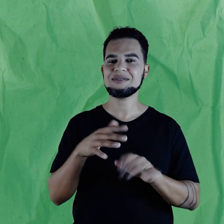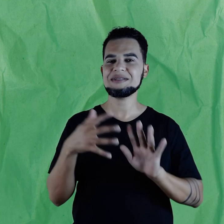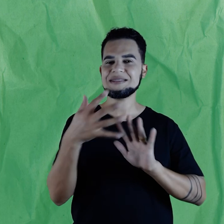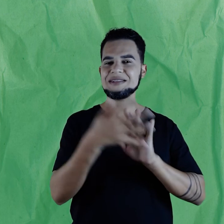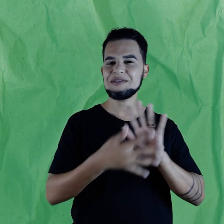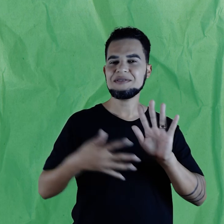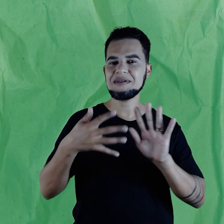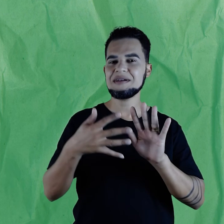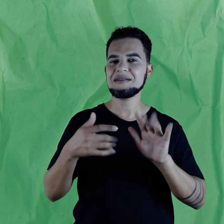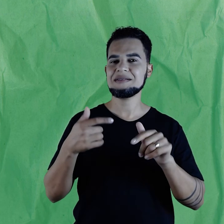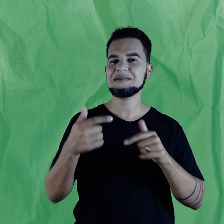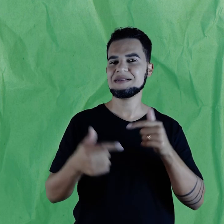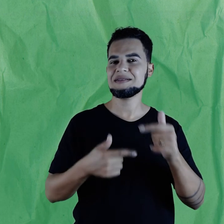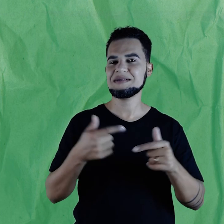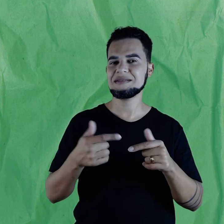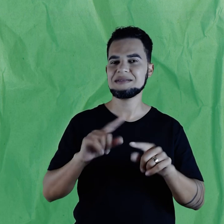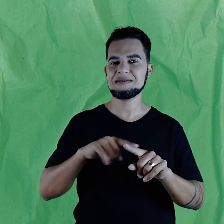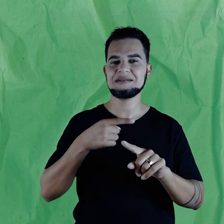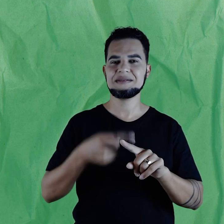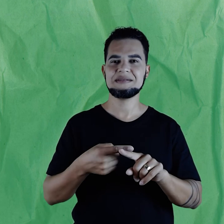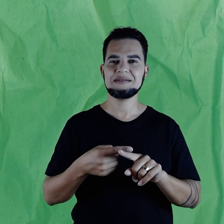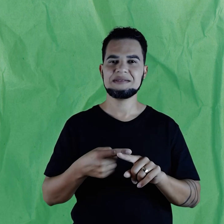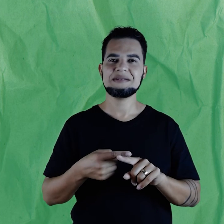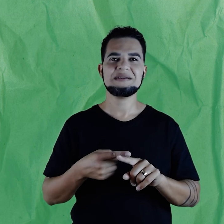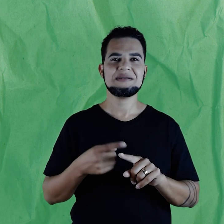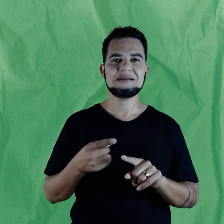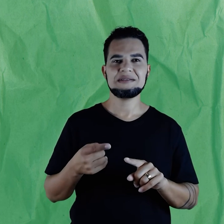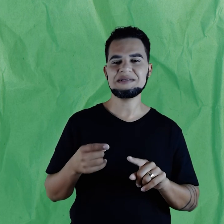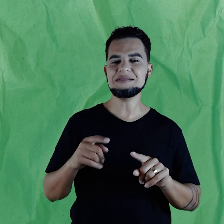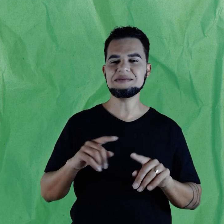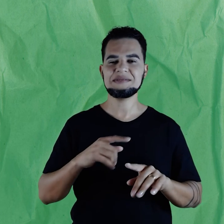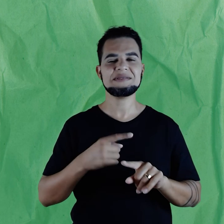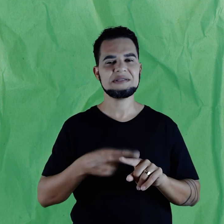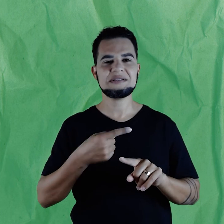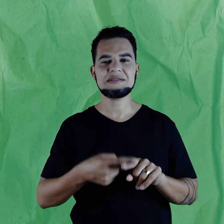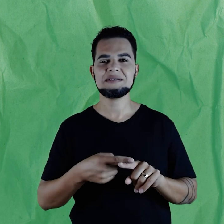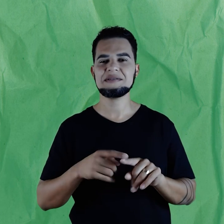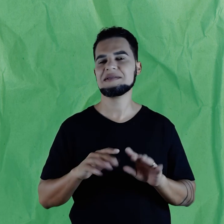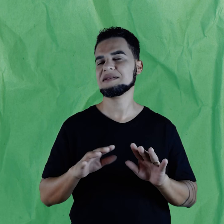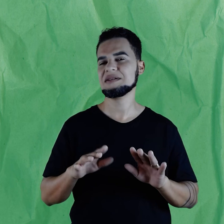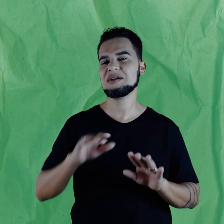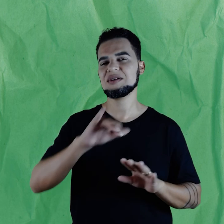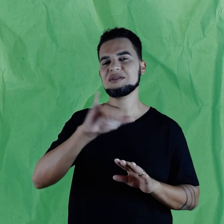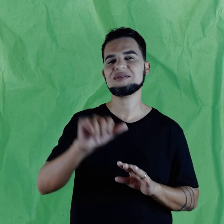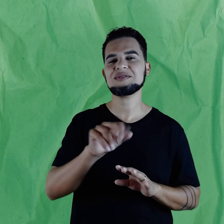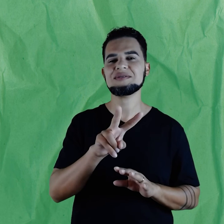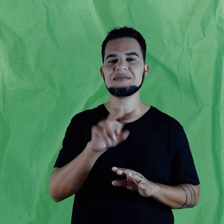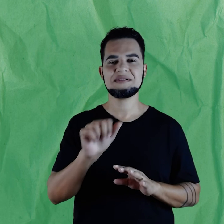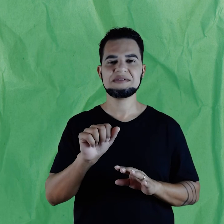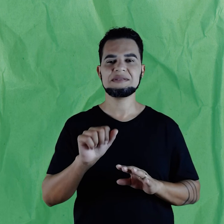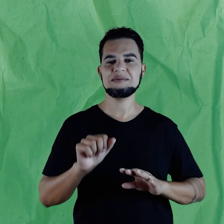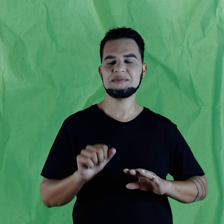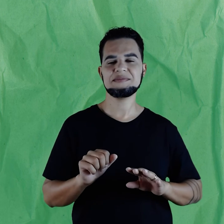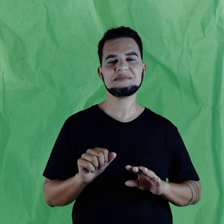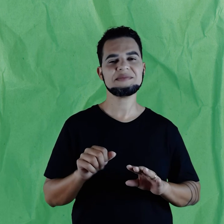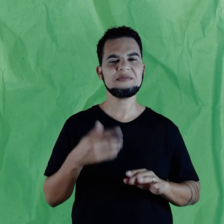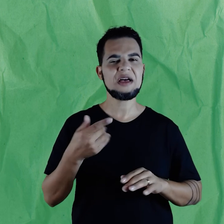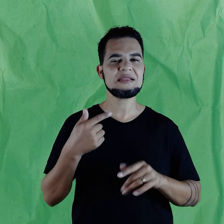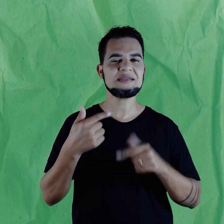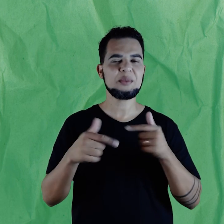vai trabalhar mais ali com HTML, com CSS, com JavaScript, vai trabalhar